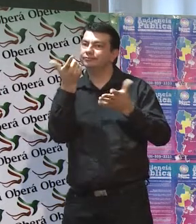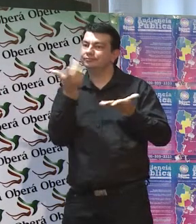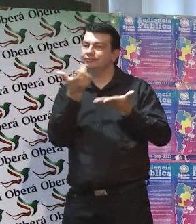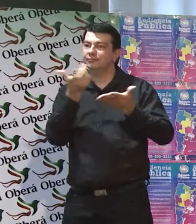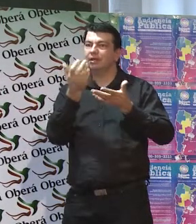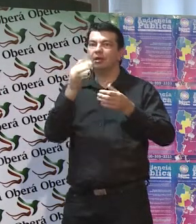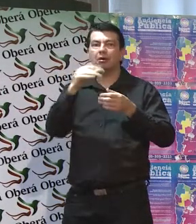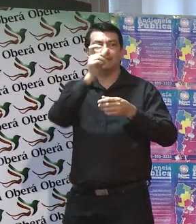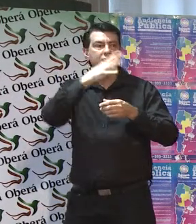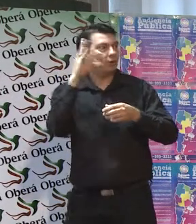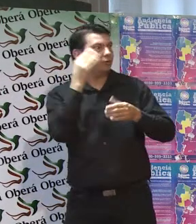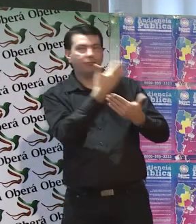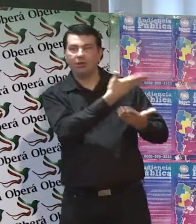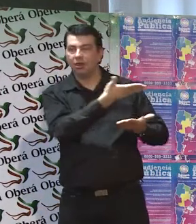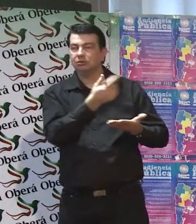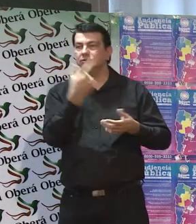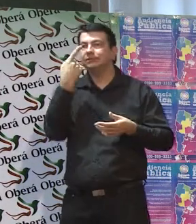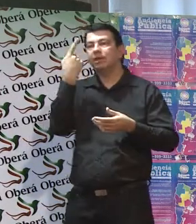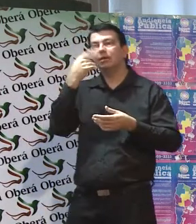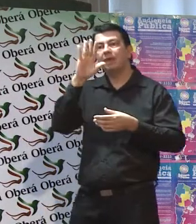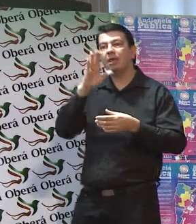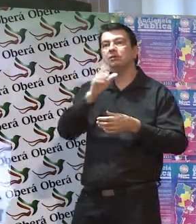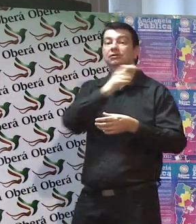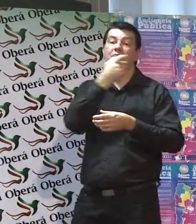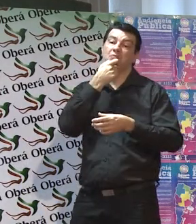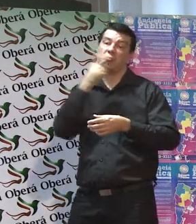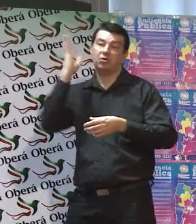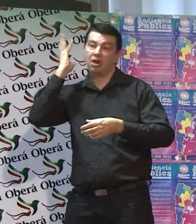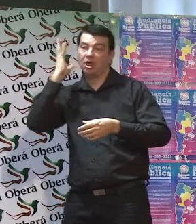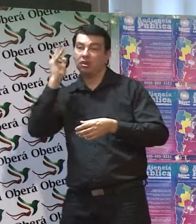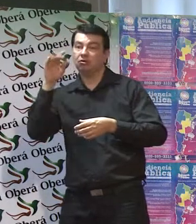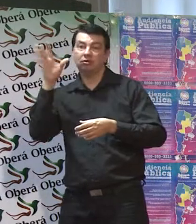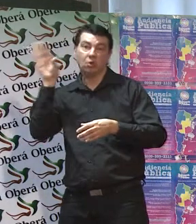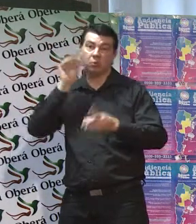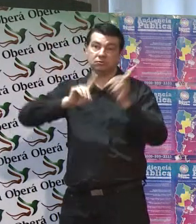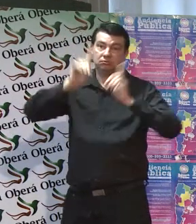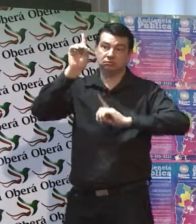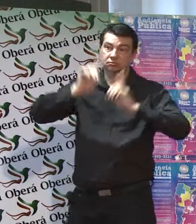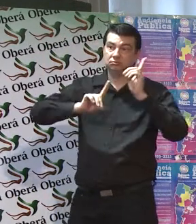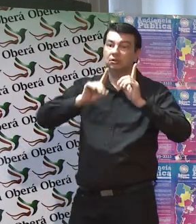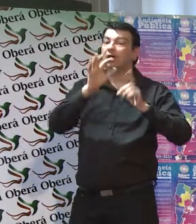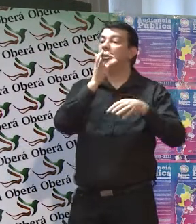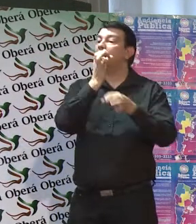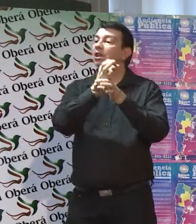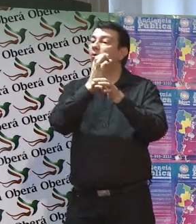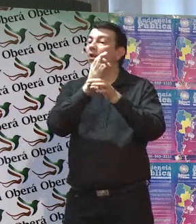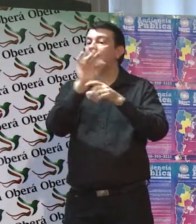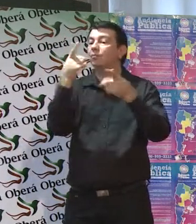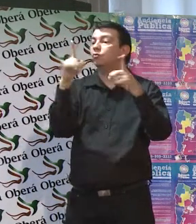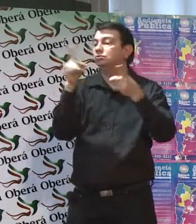y es lo que nos interesa. Si bien escuchamos radio, por lo que nosotros en el colegio elegimos la